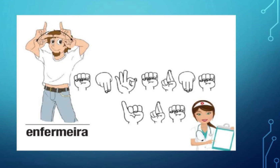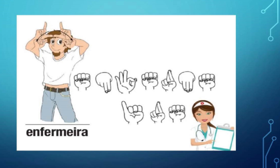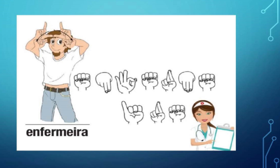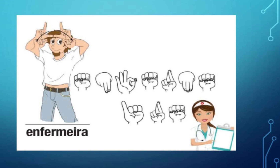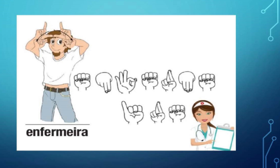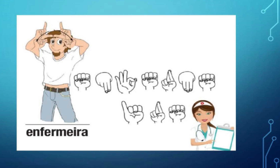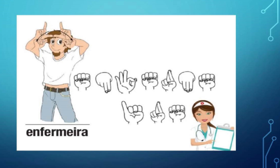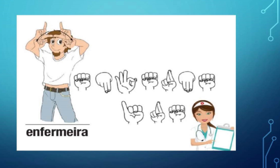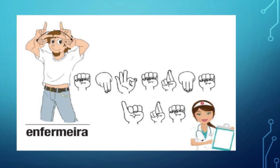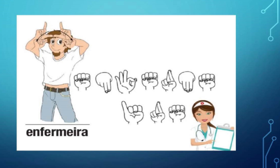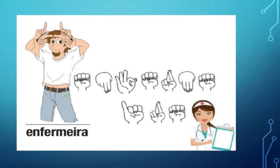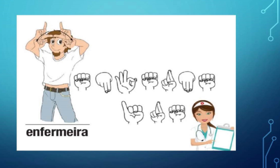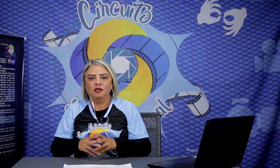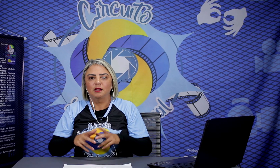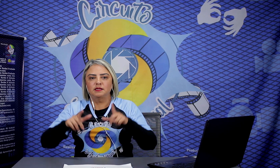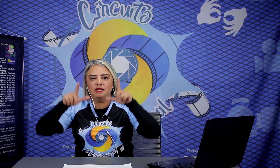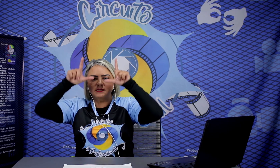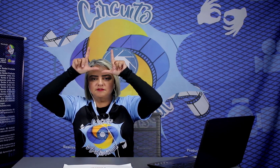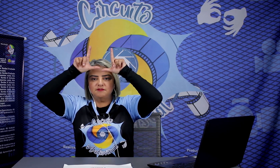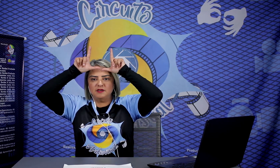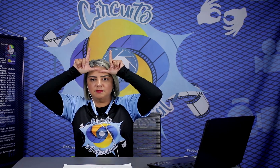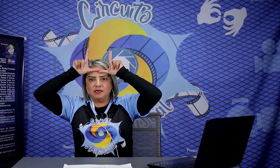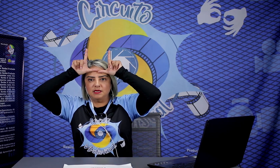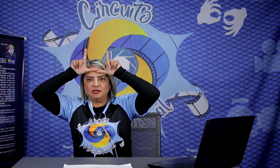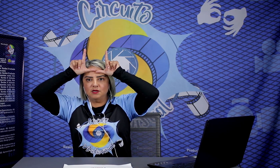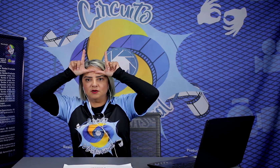Enfermeiro. Tem esse enfermeiro aqui, ó.